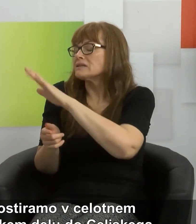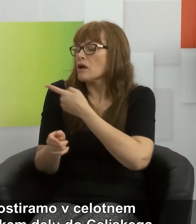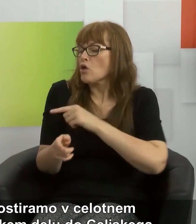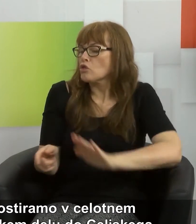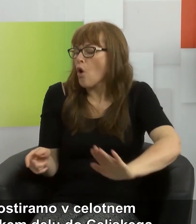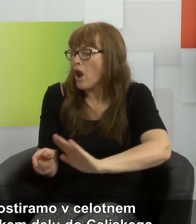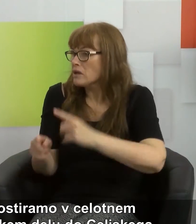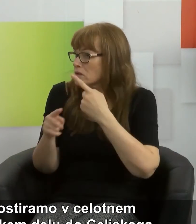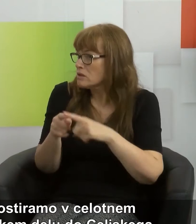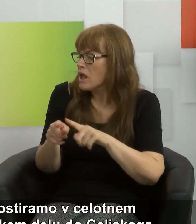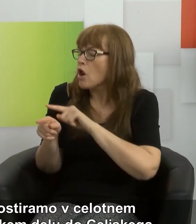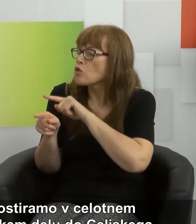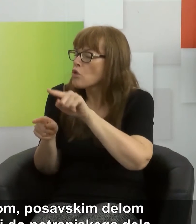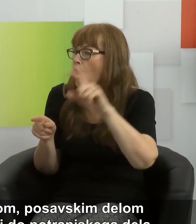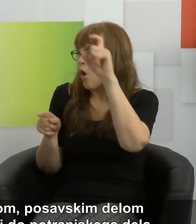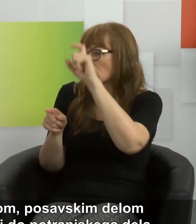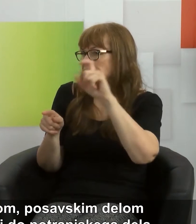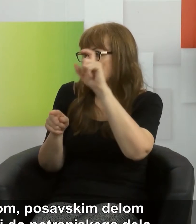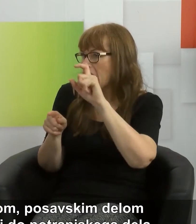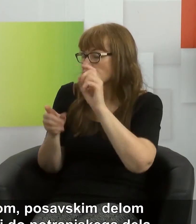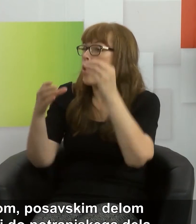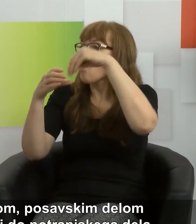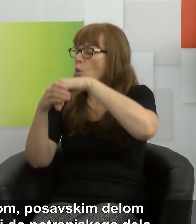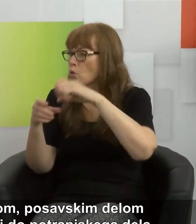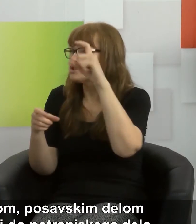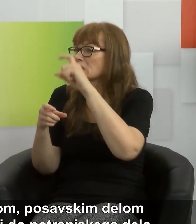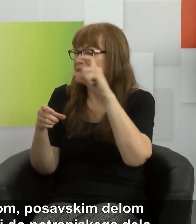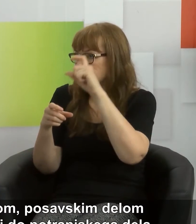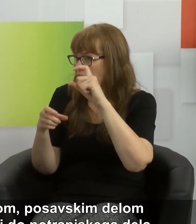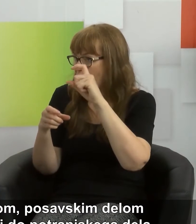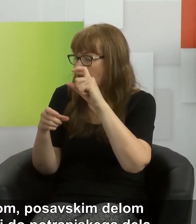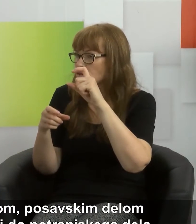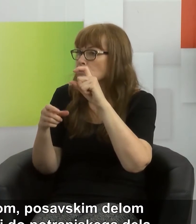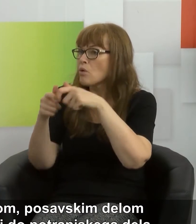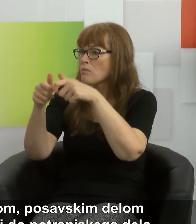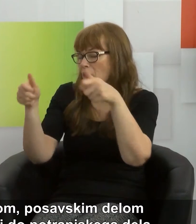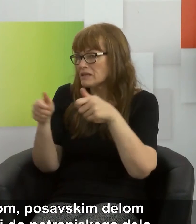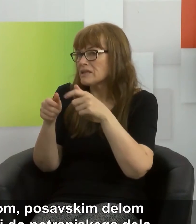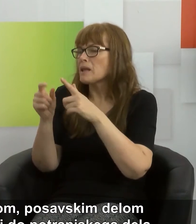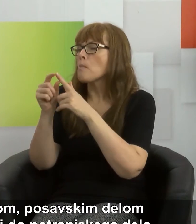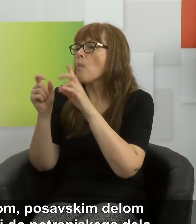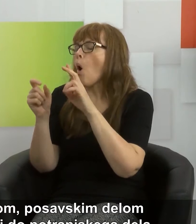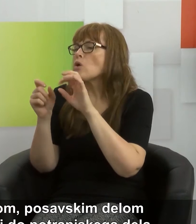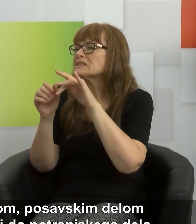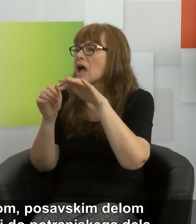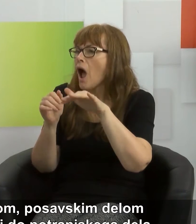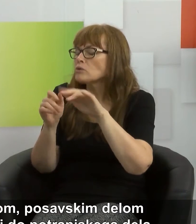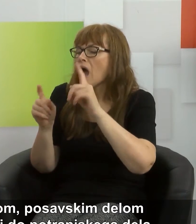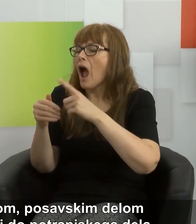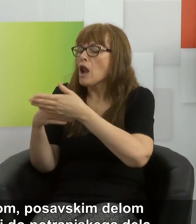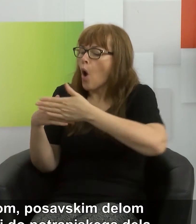dolenjskem delu, do celjskega, vključno s celjskim bazenom, posavskim delom, do